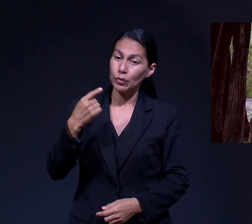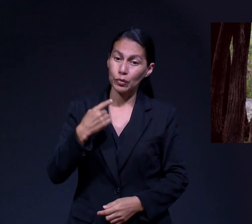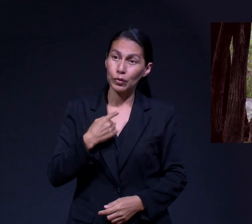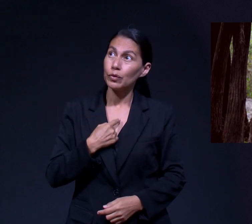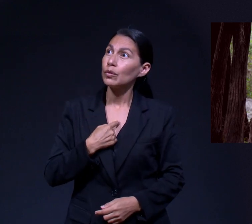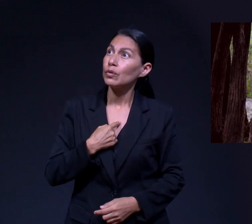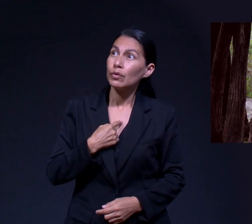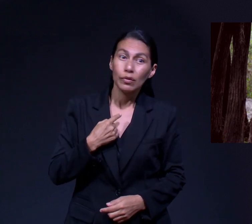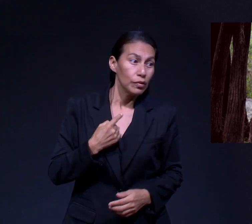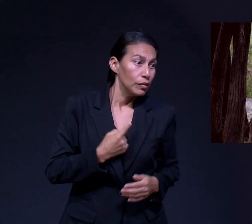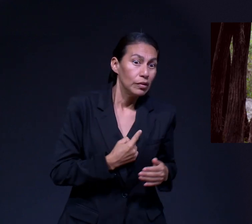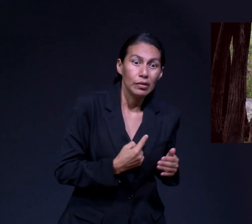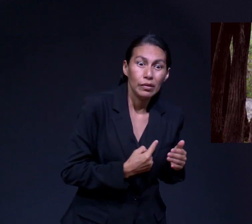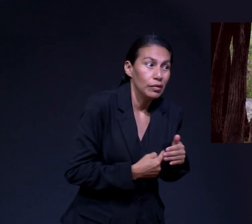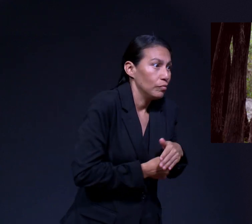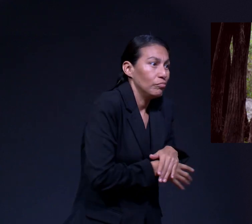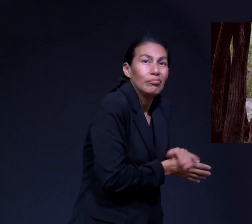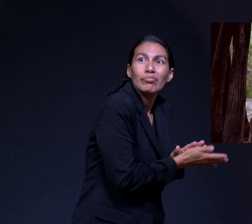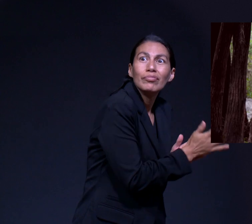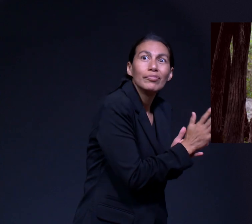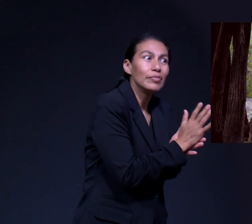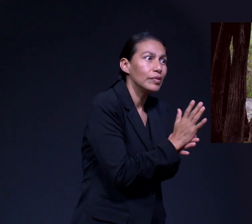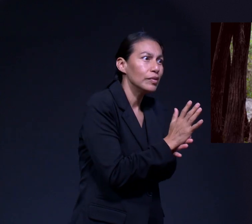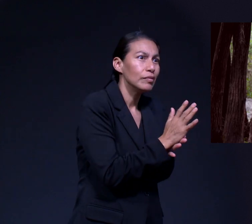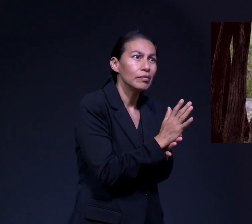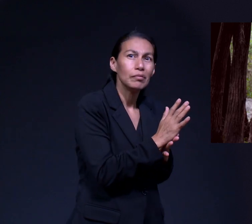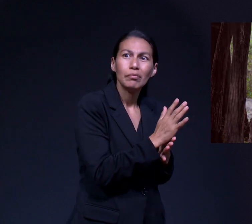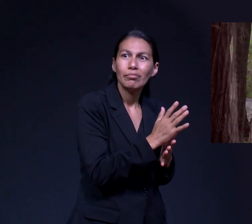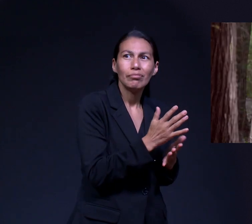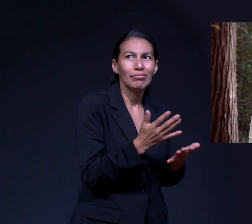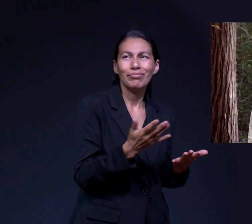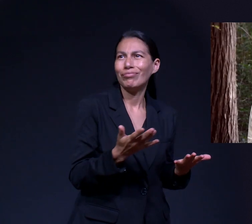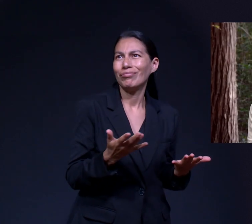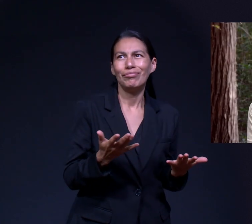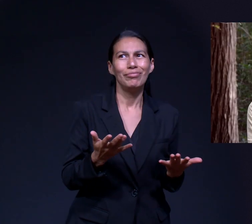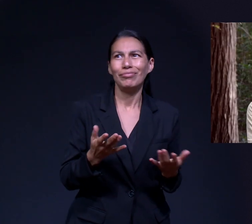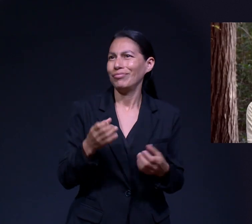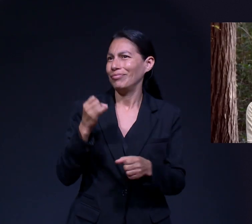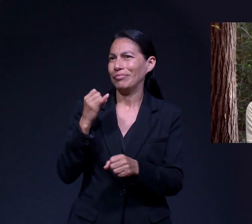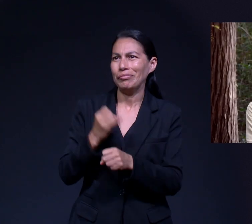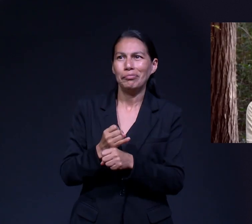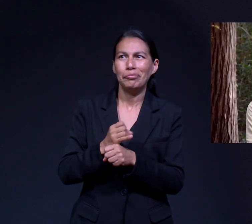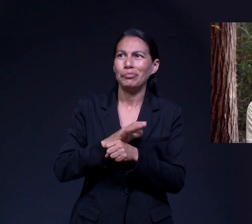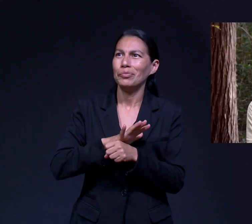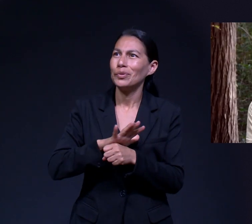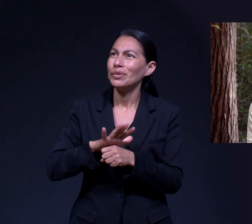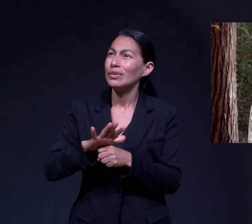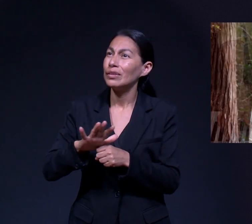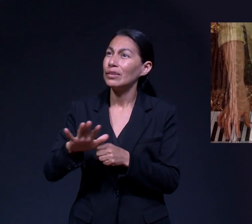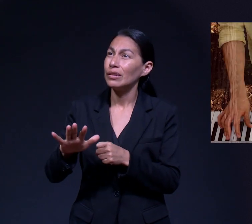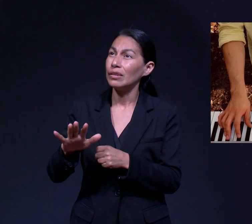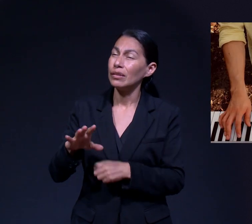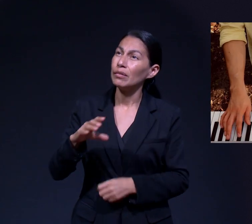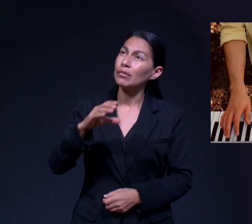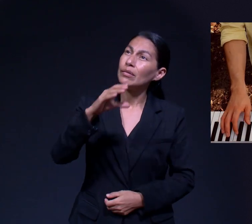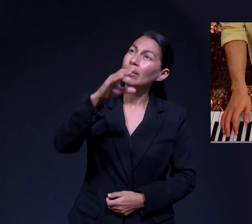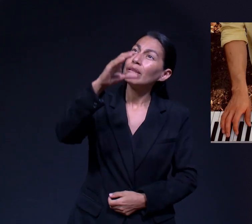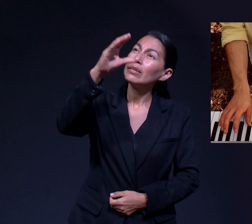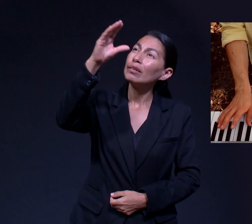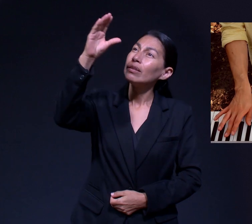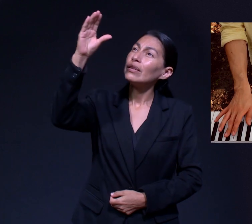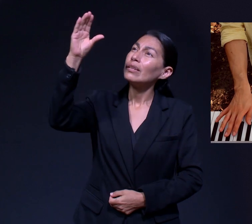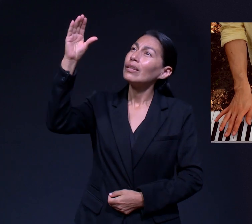De tu presencia santa, si subo al